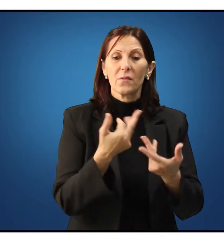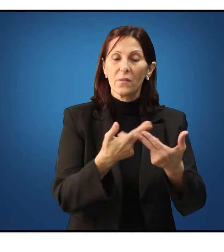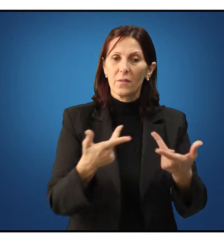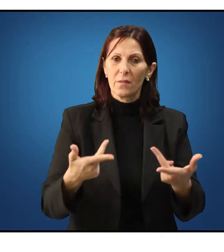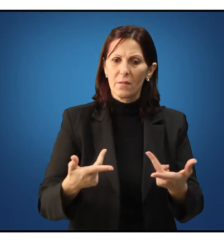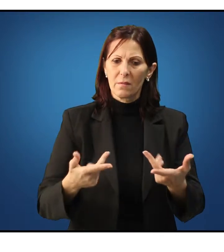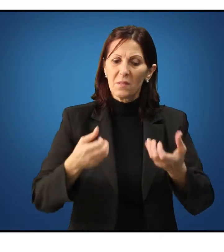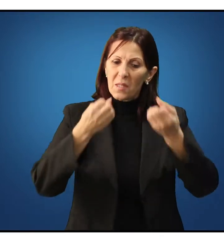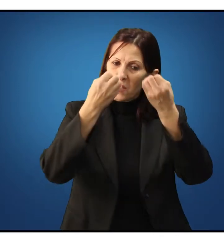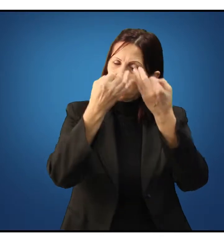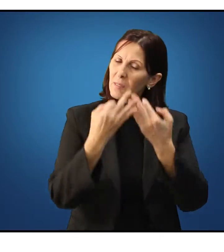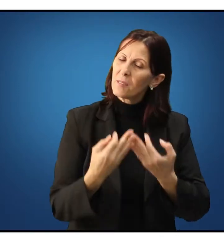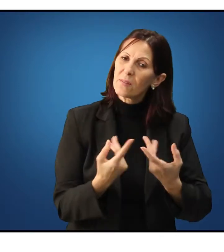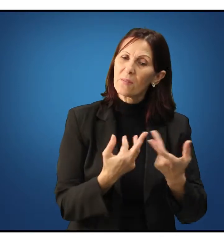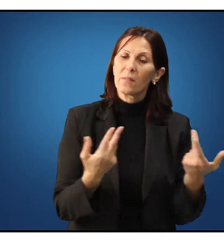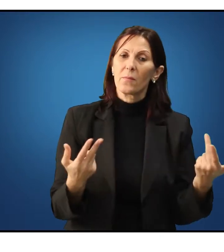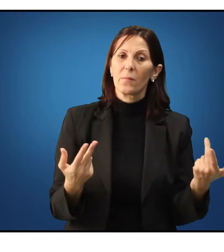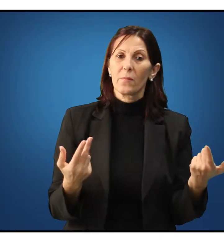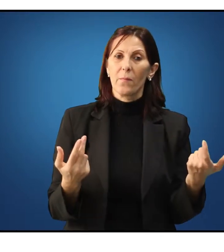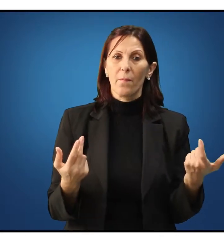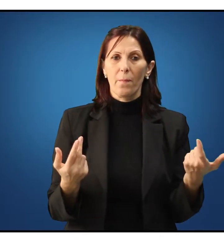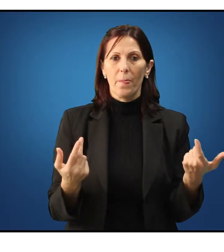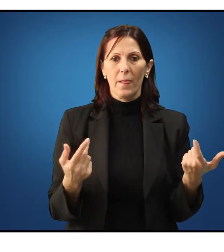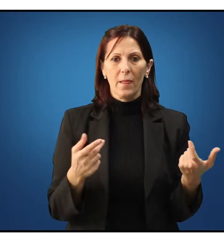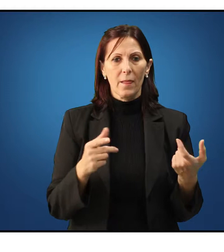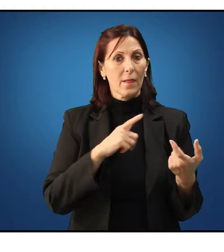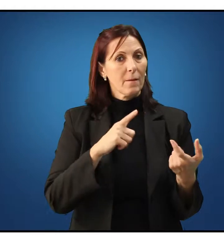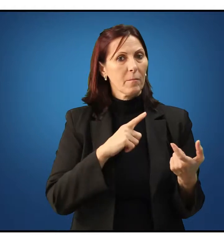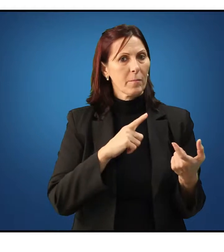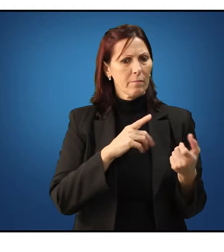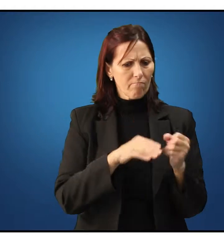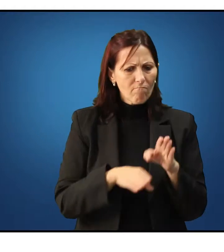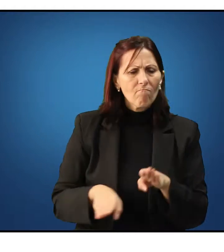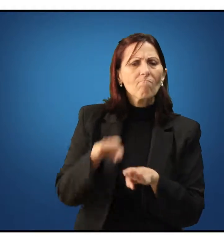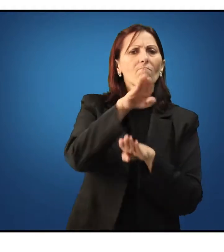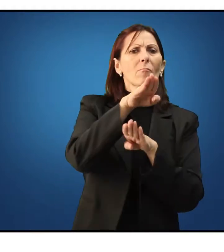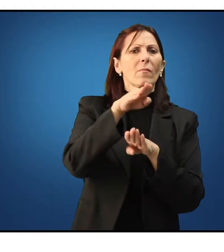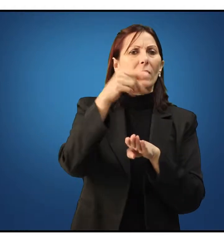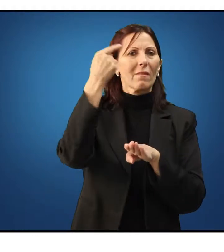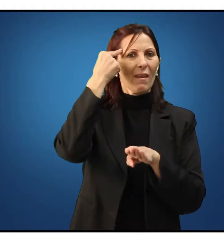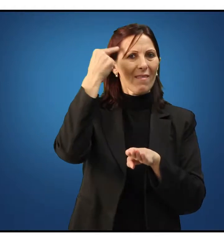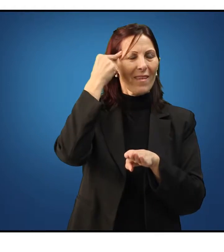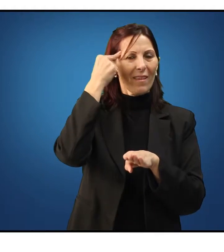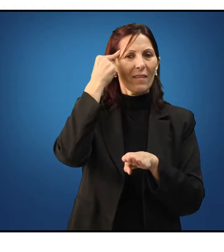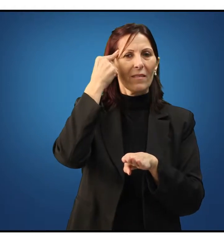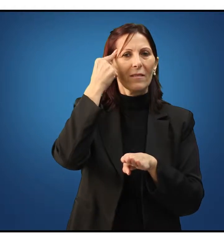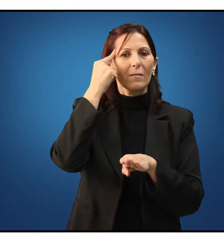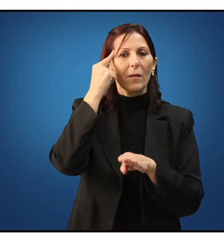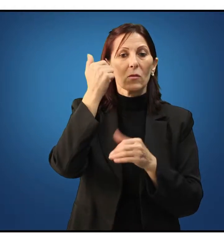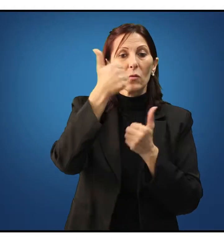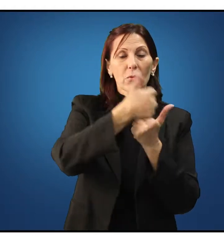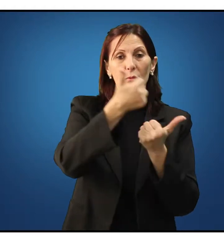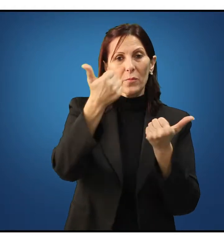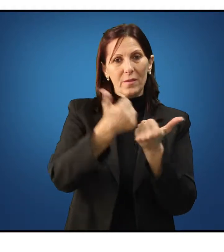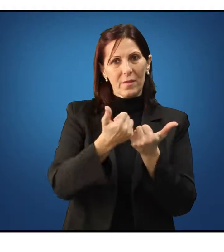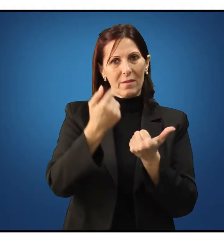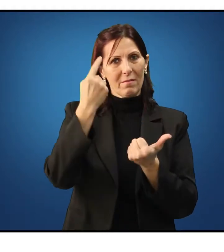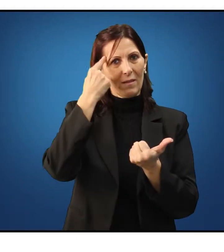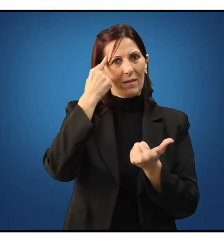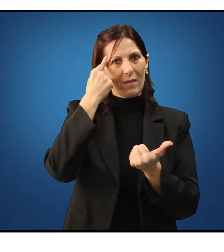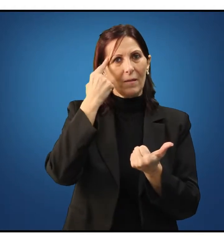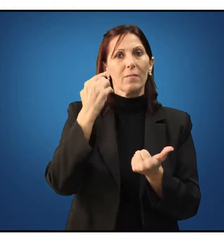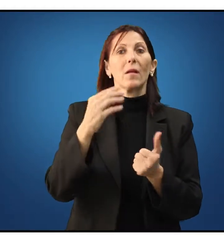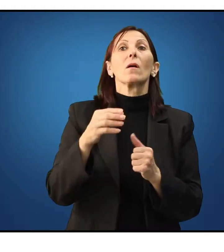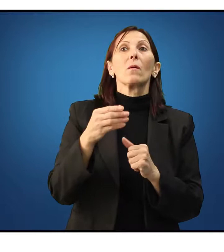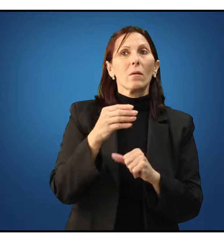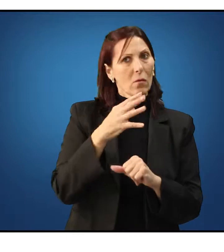as coisas, né? Nós temos a superação dessa ideia por uma outra ideia. Além de conhecer, é